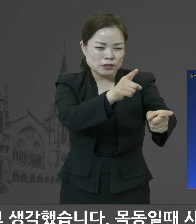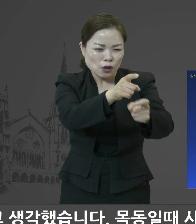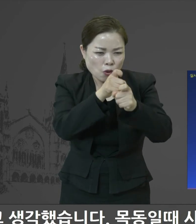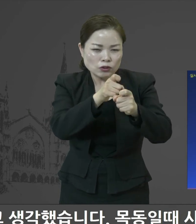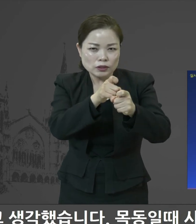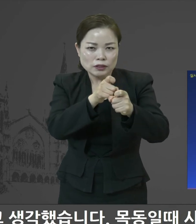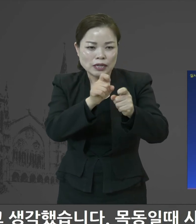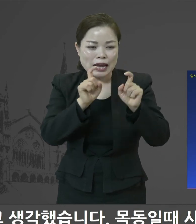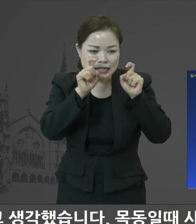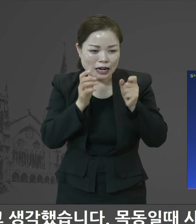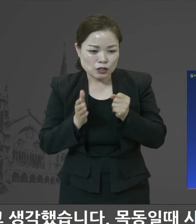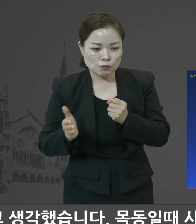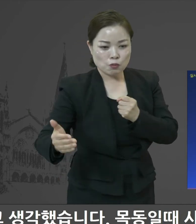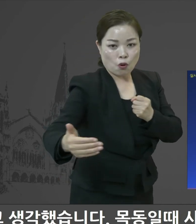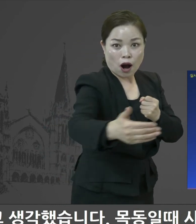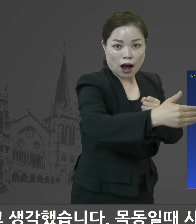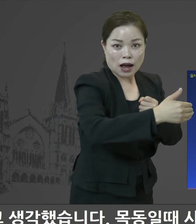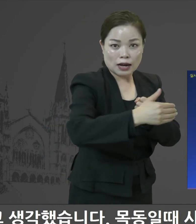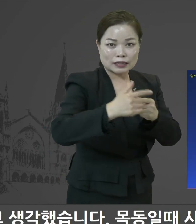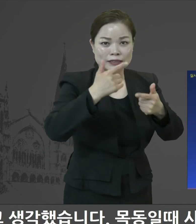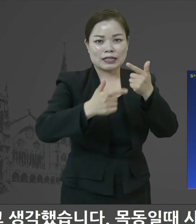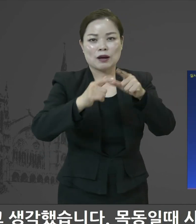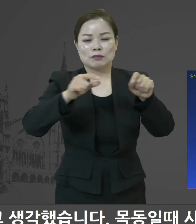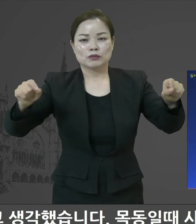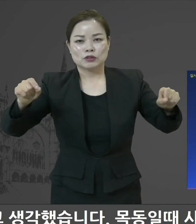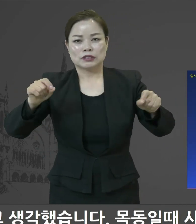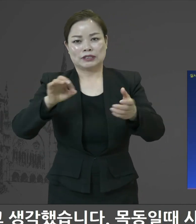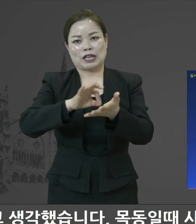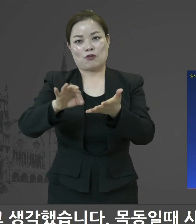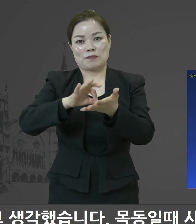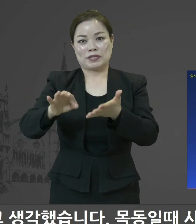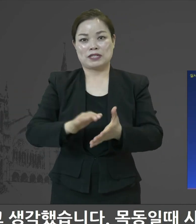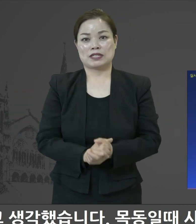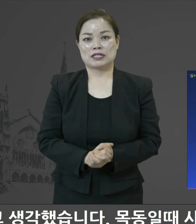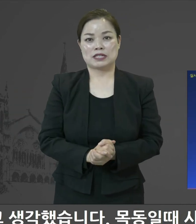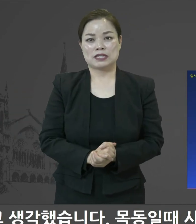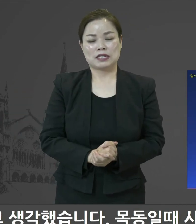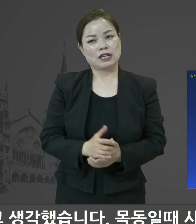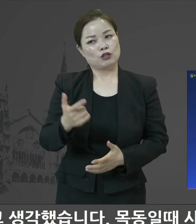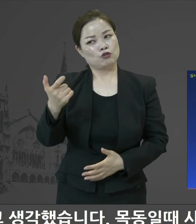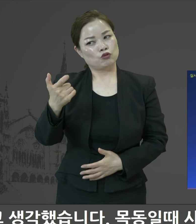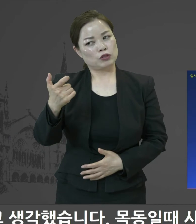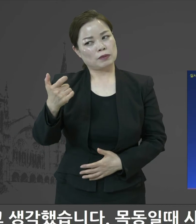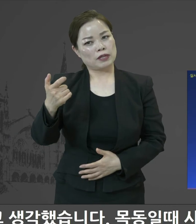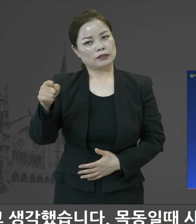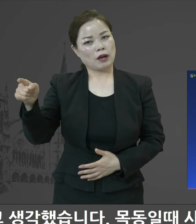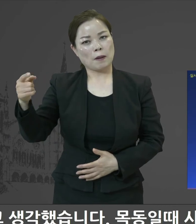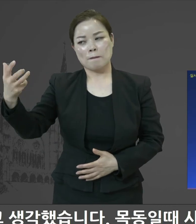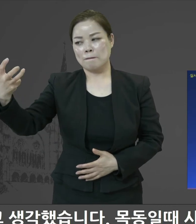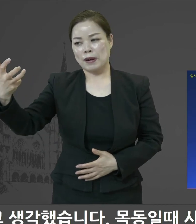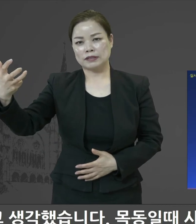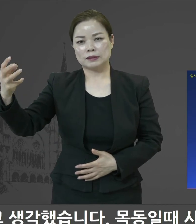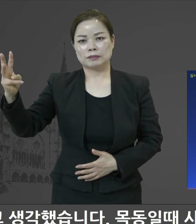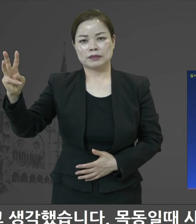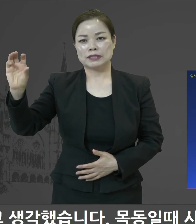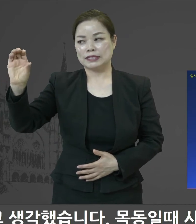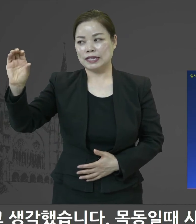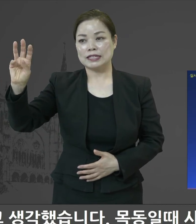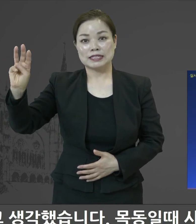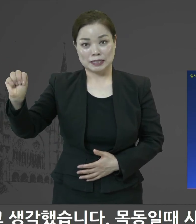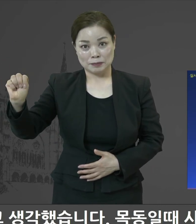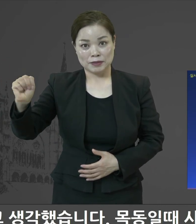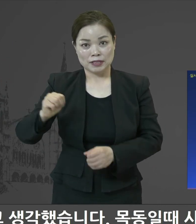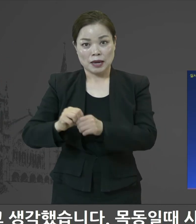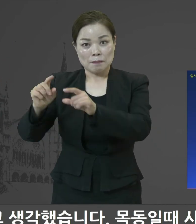양떼를 보호할 때 사용하는 공격용 무기입니다. 약 60cm에서 80cm 정도의 길이이고요, 이